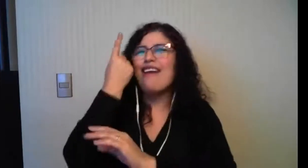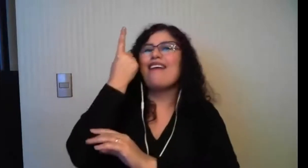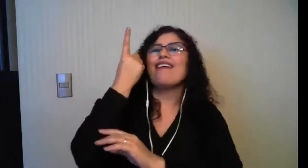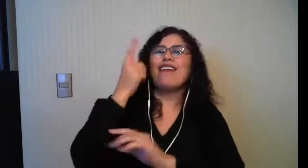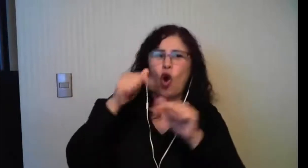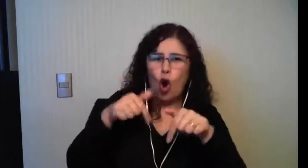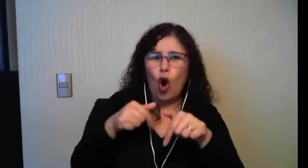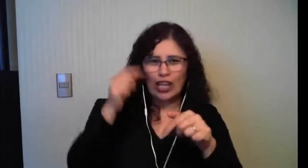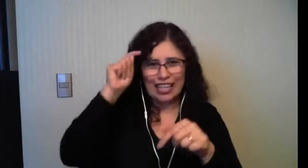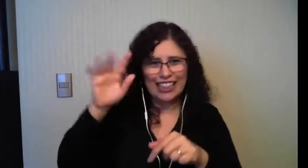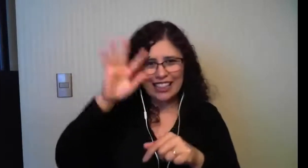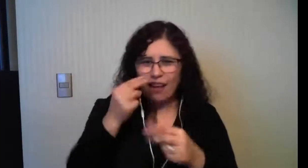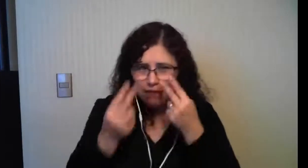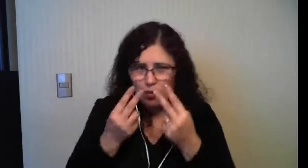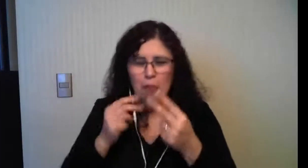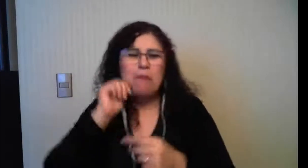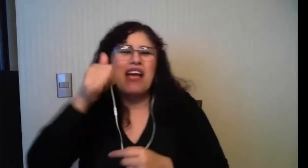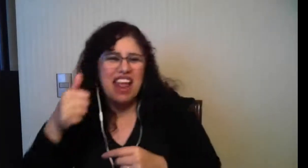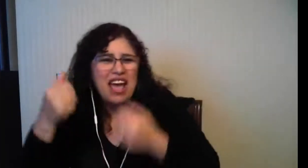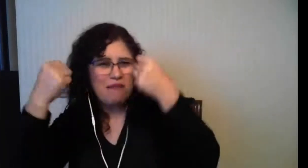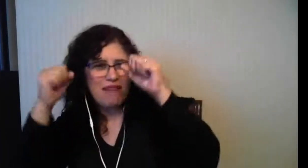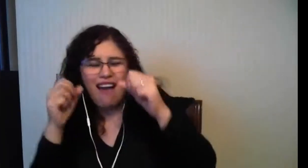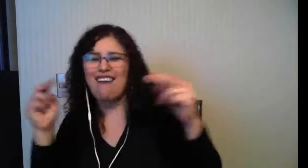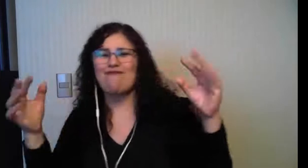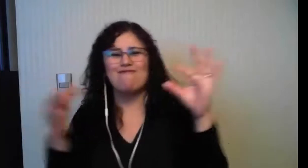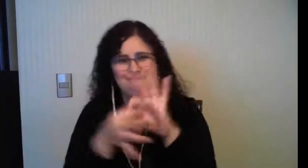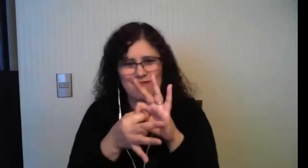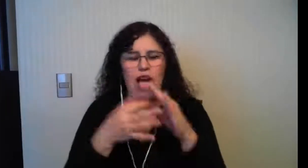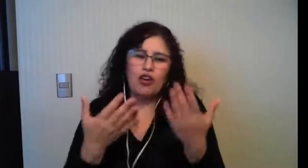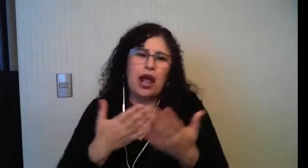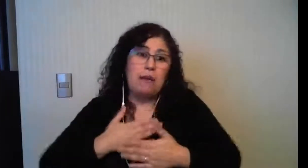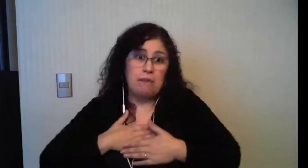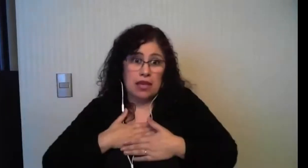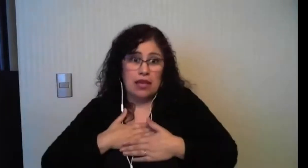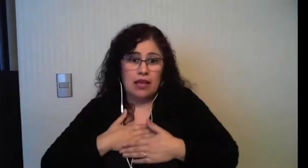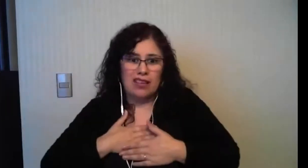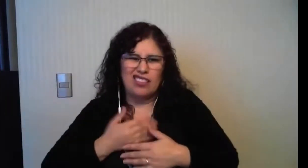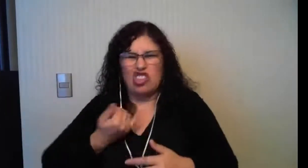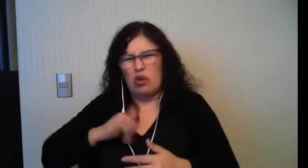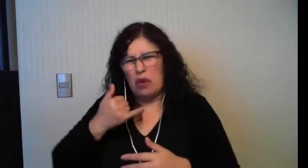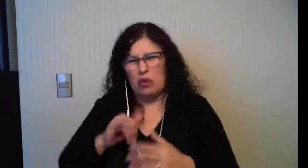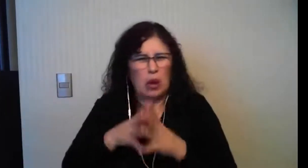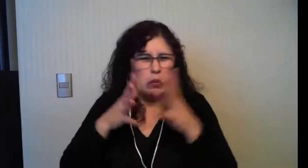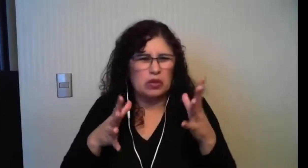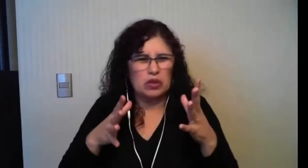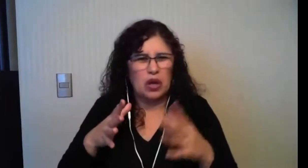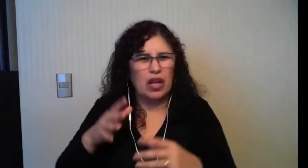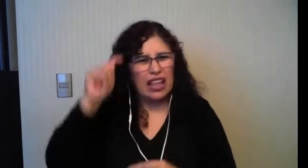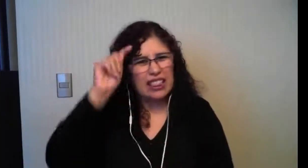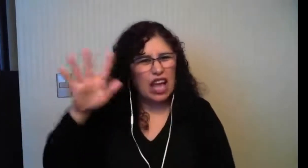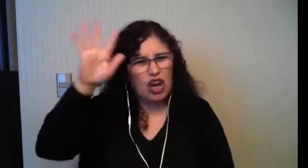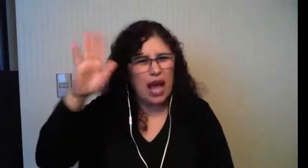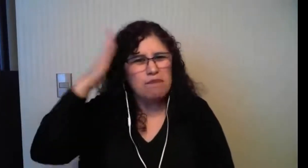poder entender esto, ¿ya? Porque no, o sea, a mí, no, o sea, particularmente no me gusta mucho que se aprendan estos conceptos